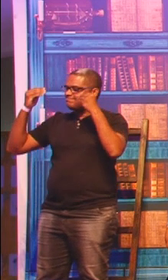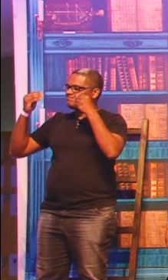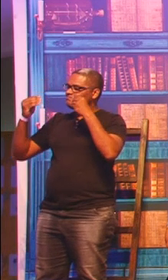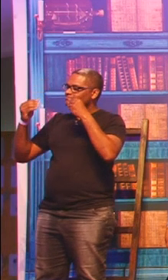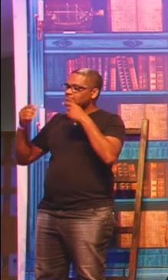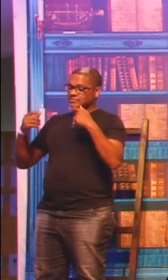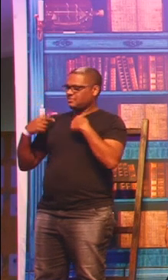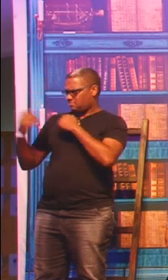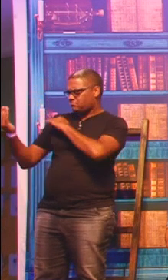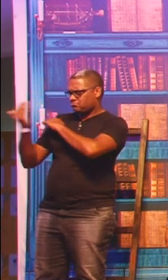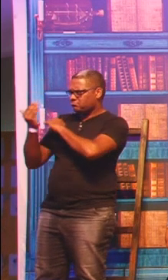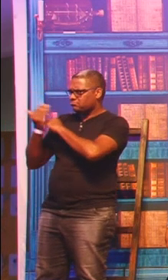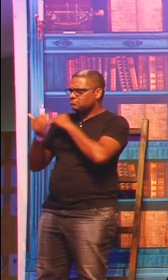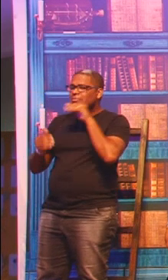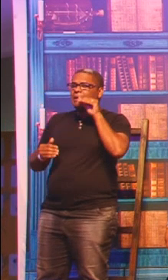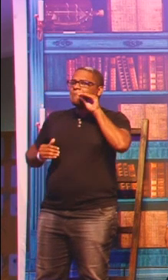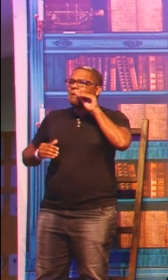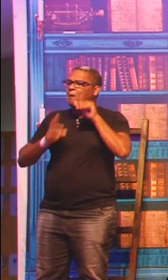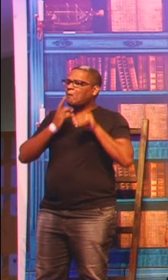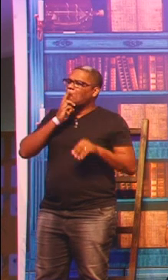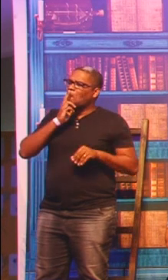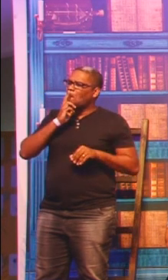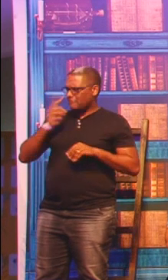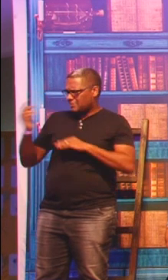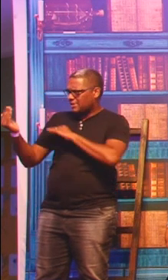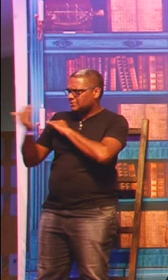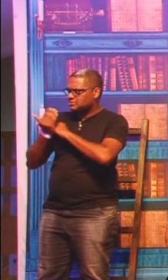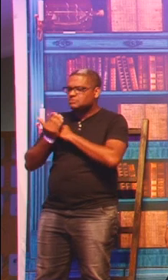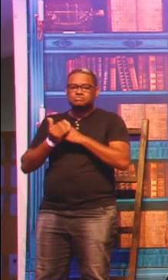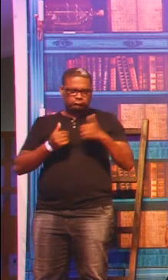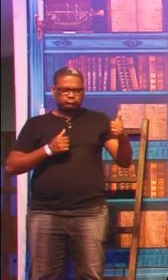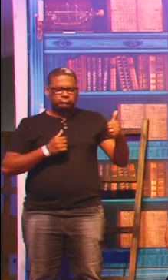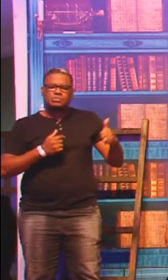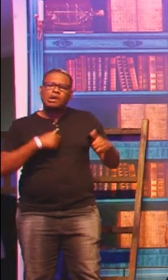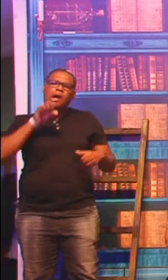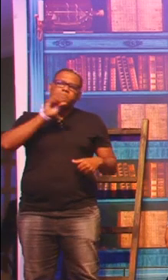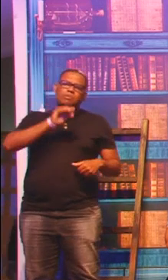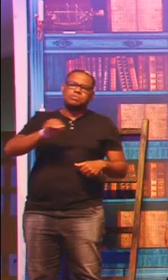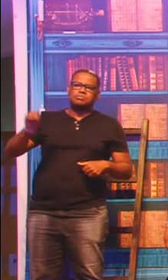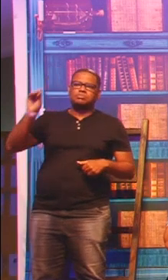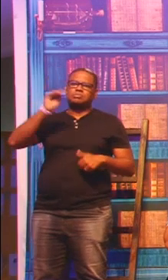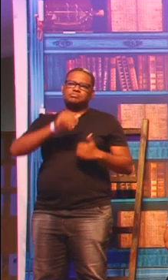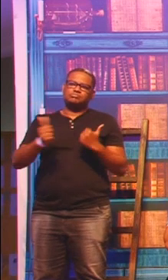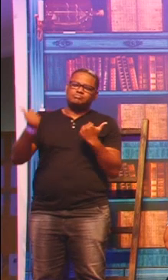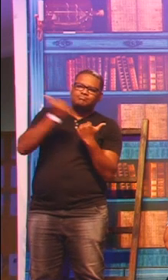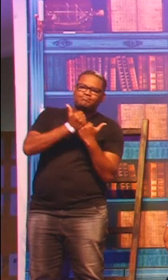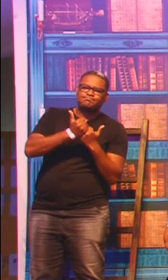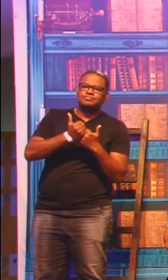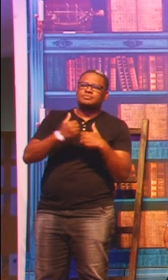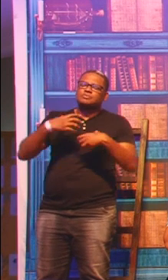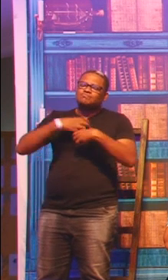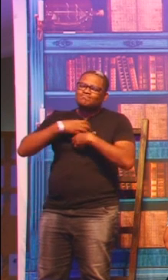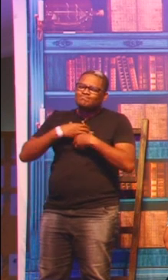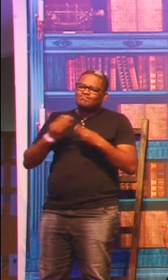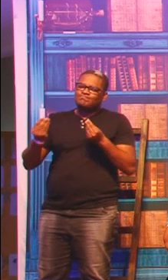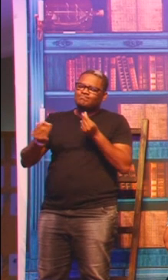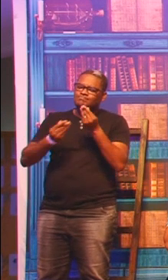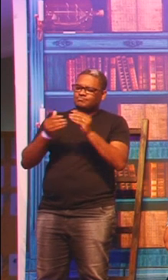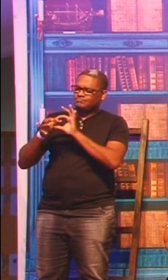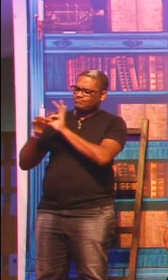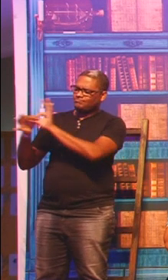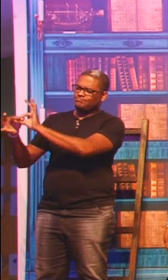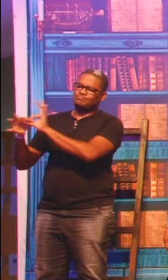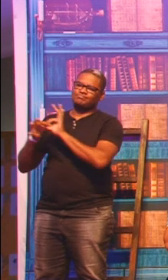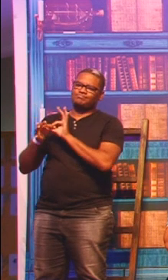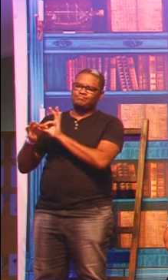outra. Uma seria a voz da outra. Deveria se aprimorar a sensibilidade que cercaria aquela convivência a